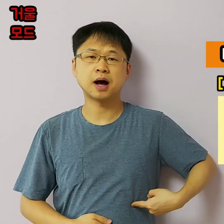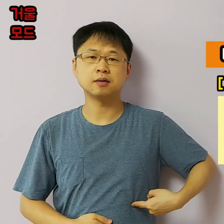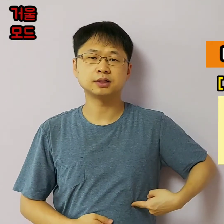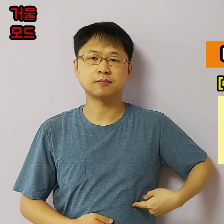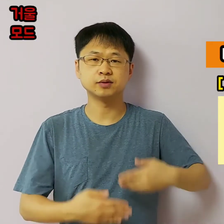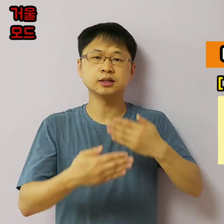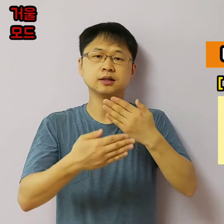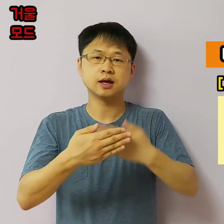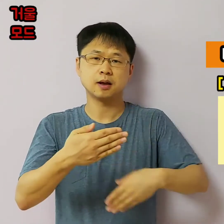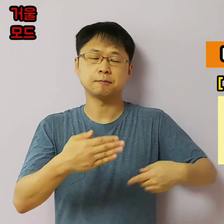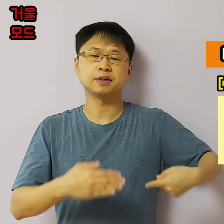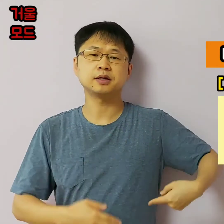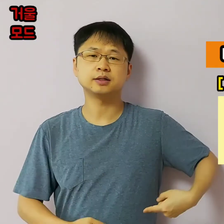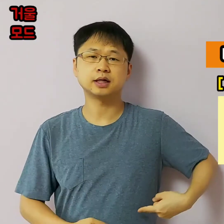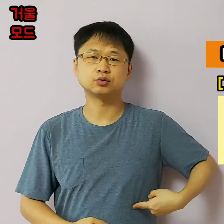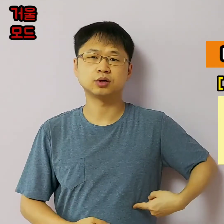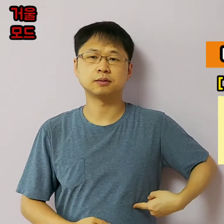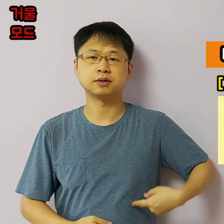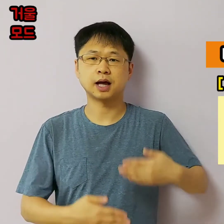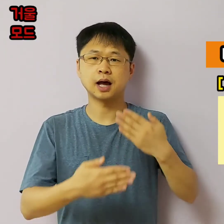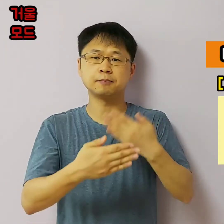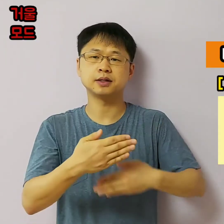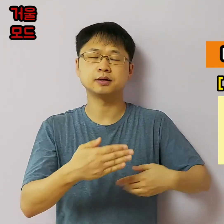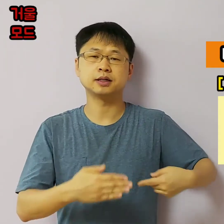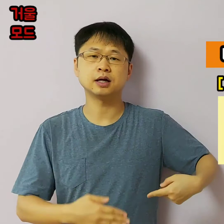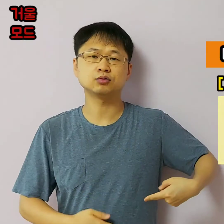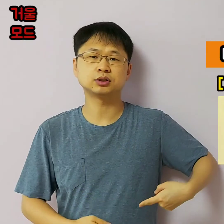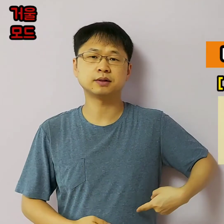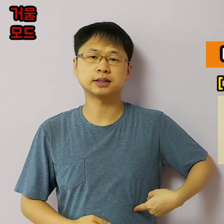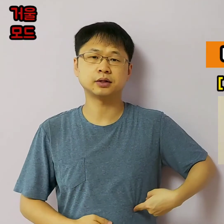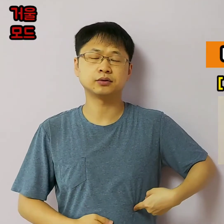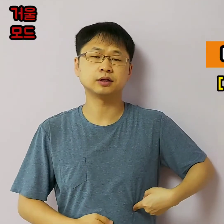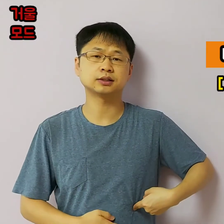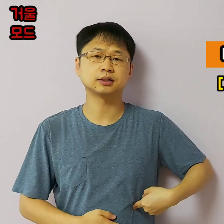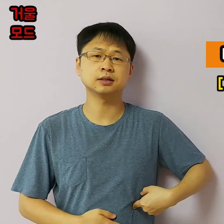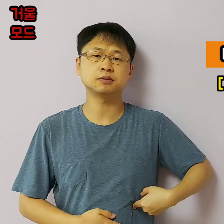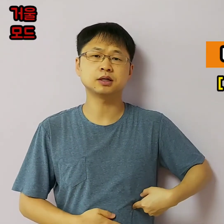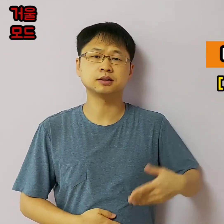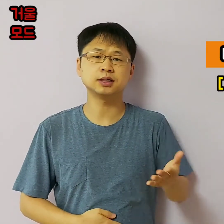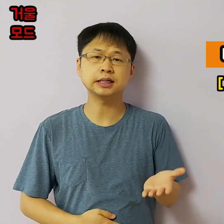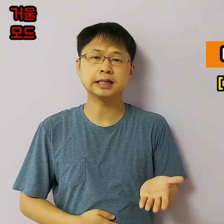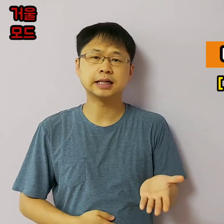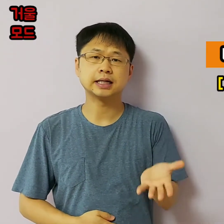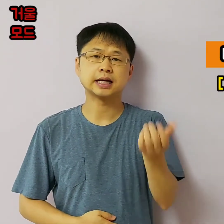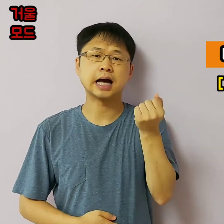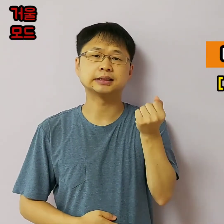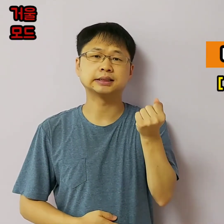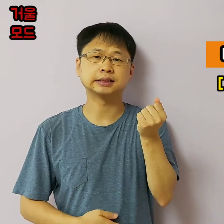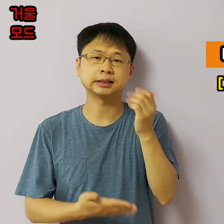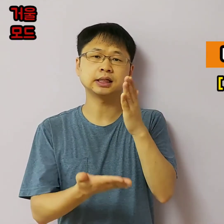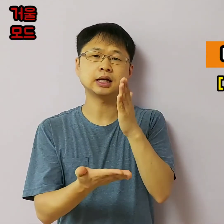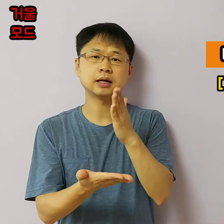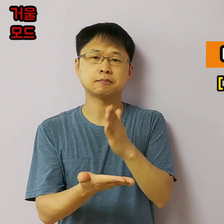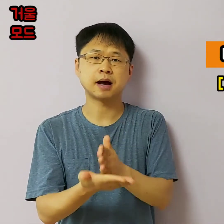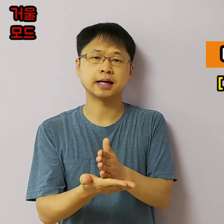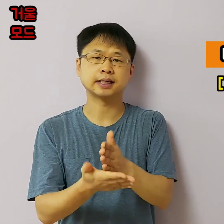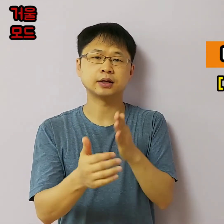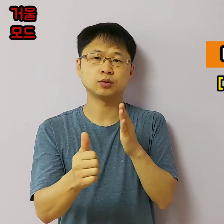마음이 남는 미련이라는 수어가 됩니다. 미련일랑 두지 마세요. 여기서는 미련을 가지지 마세요